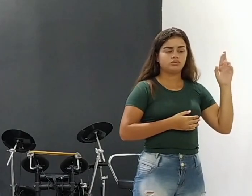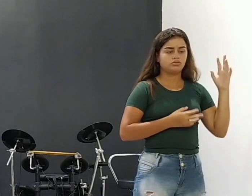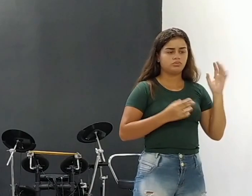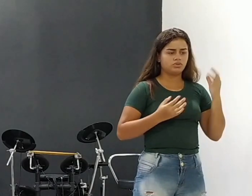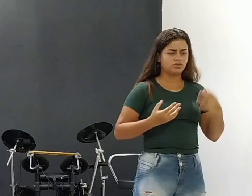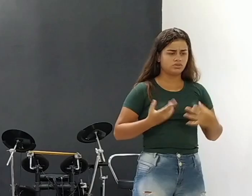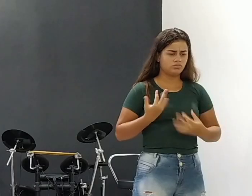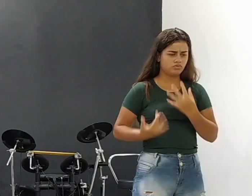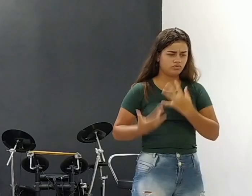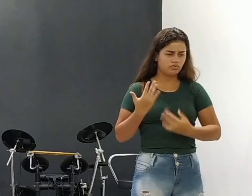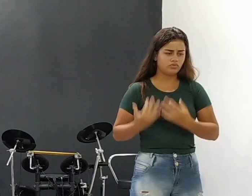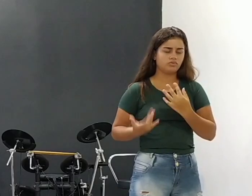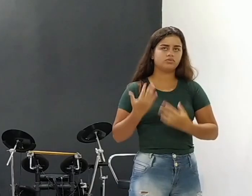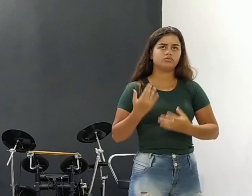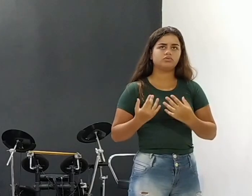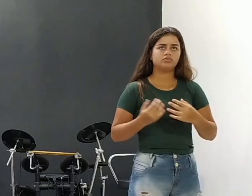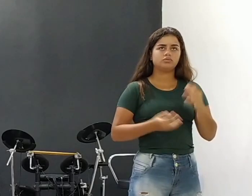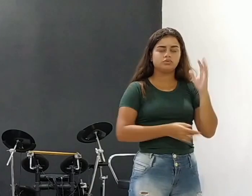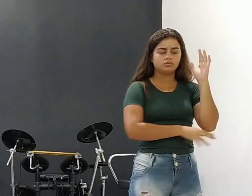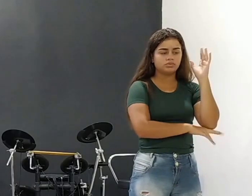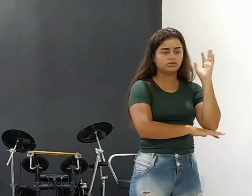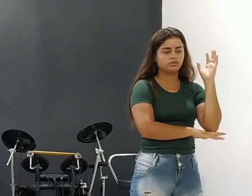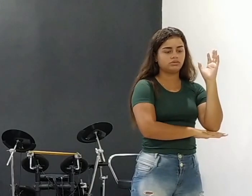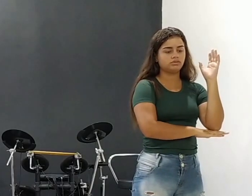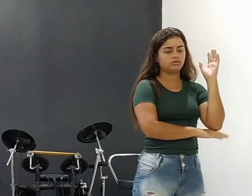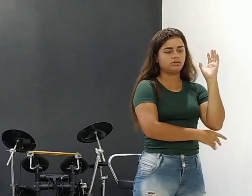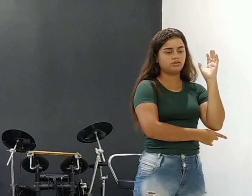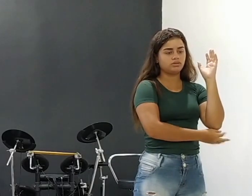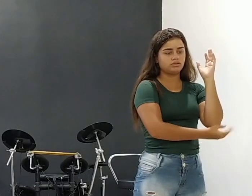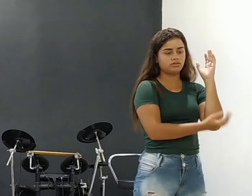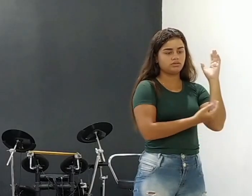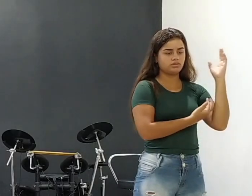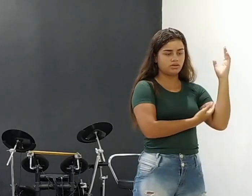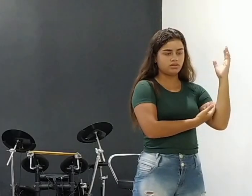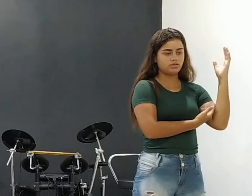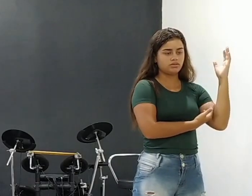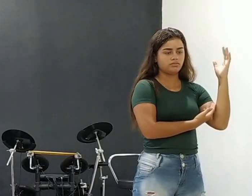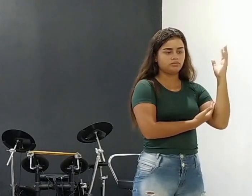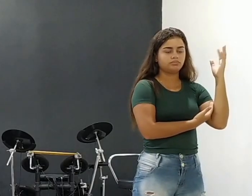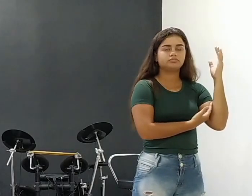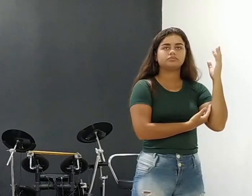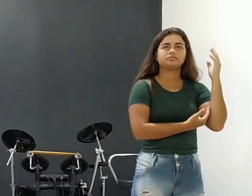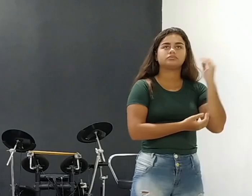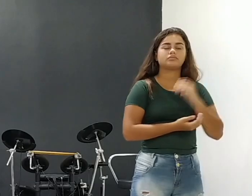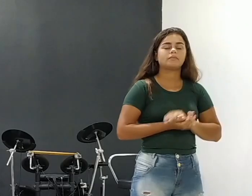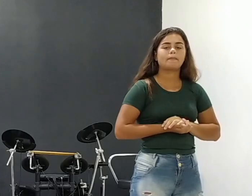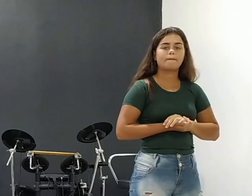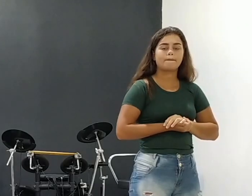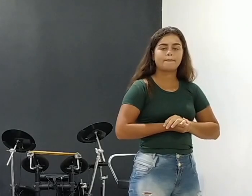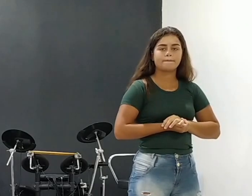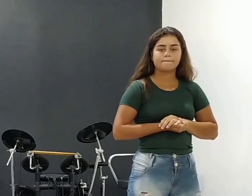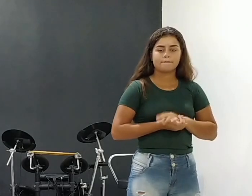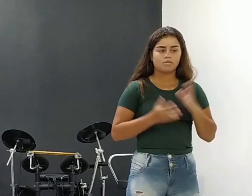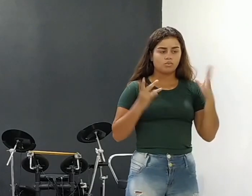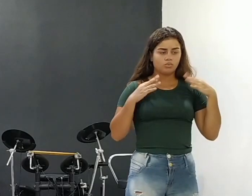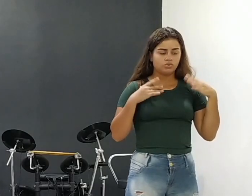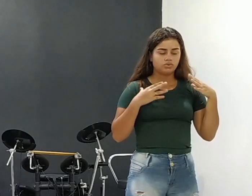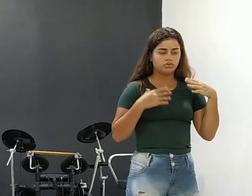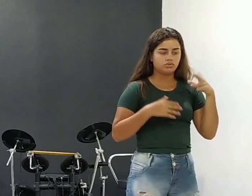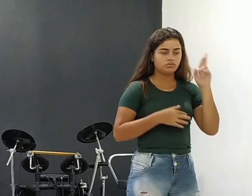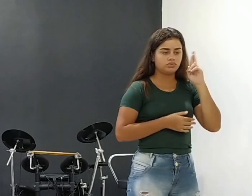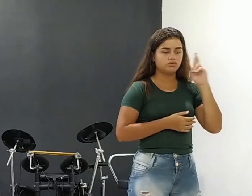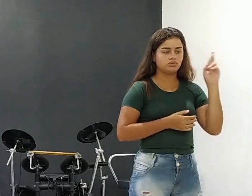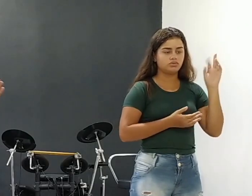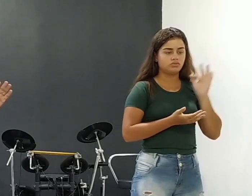fogo, no meio de uma sarça. Irmãos, essa passagem, o anjo do Senhor, a teologia fala,